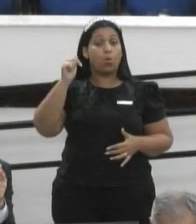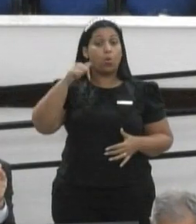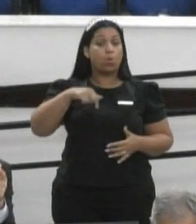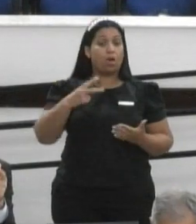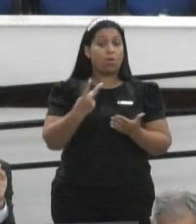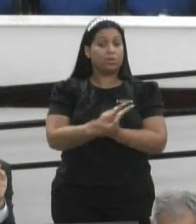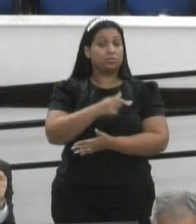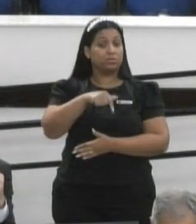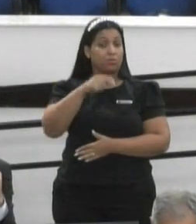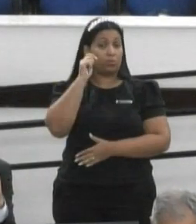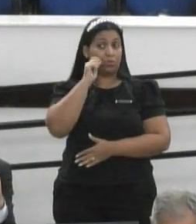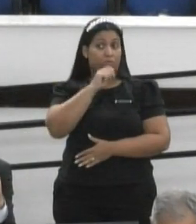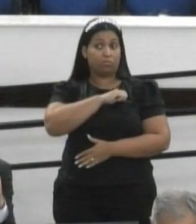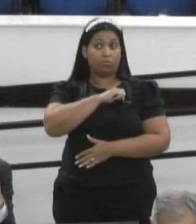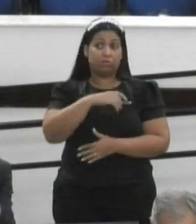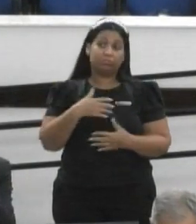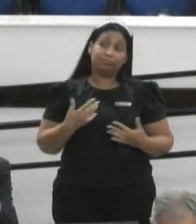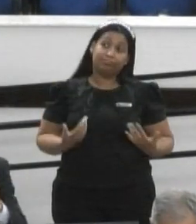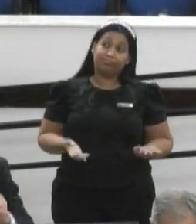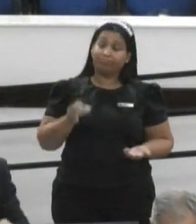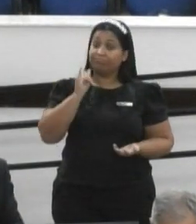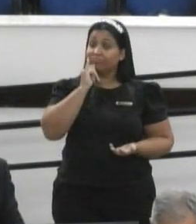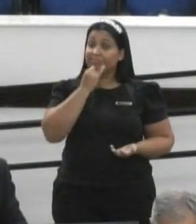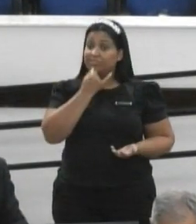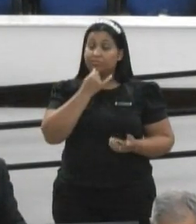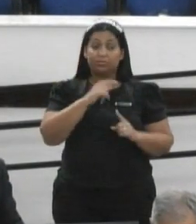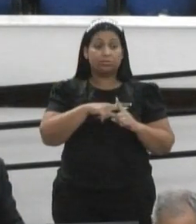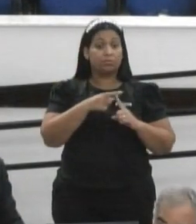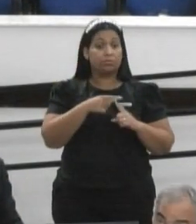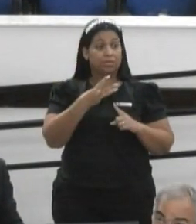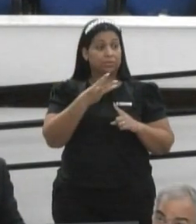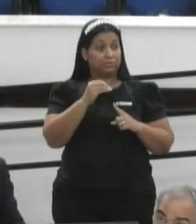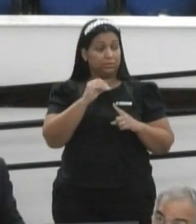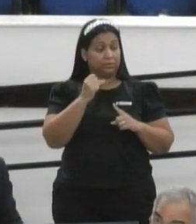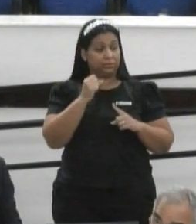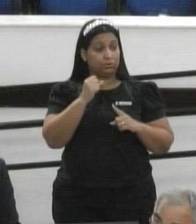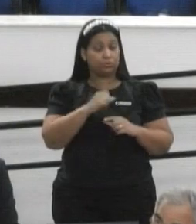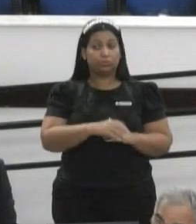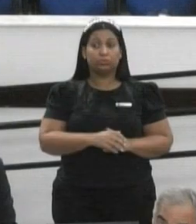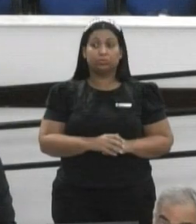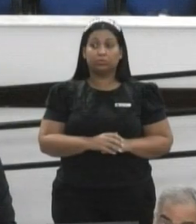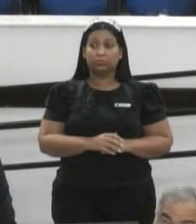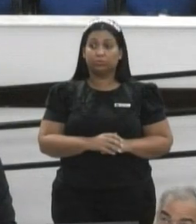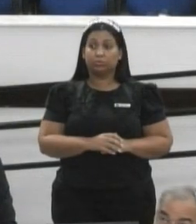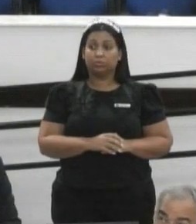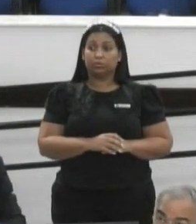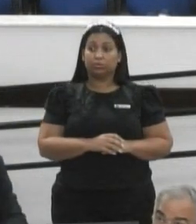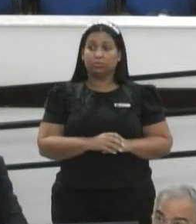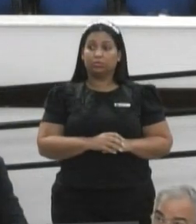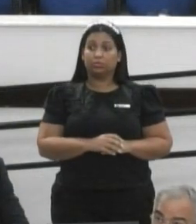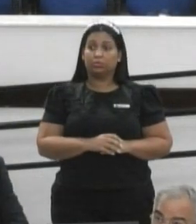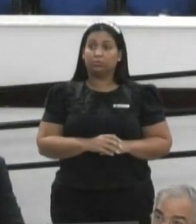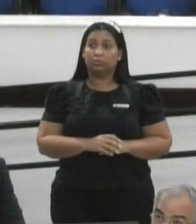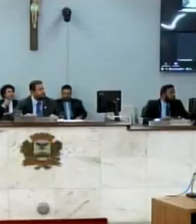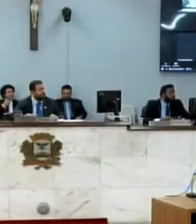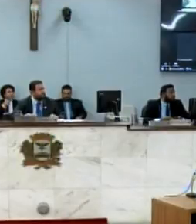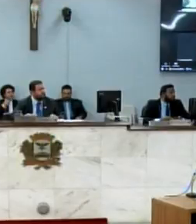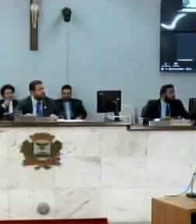da cidade e é lamentável. Mais 30 segundos eu encerro, senhor presidente, por favor.